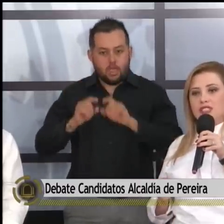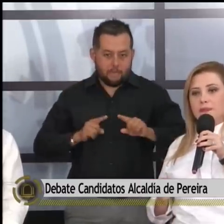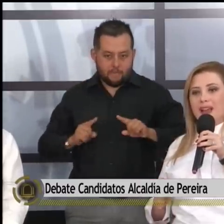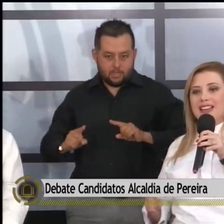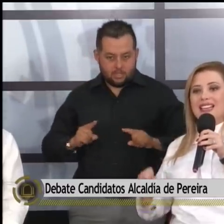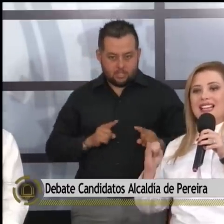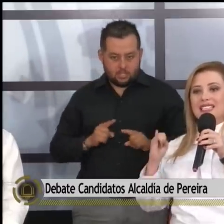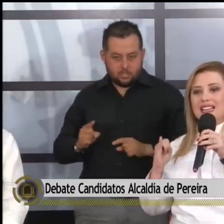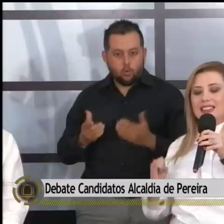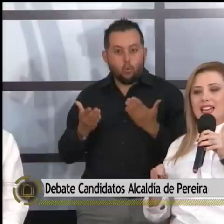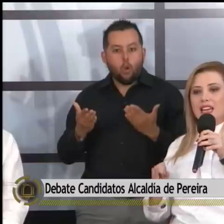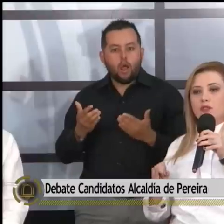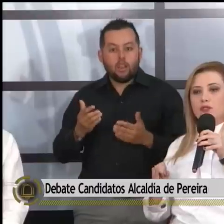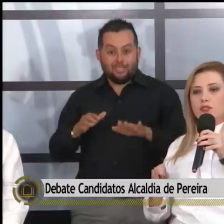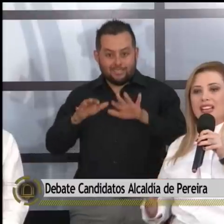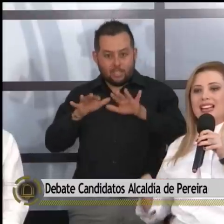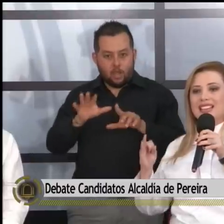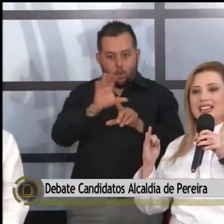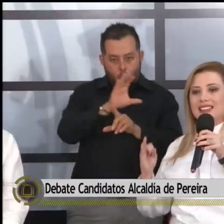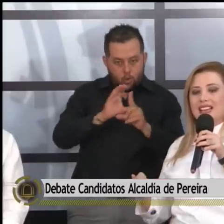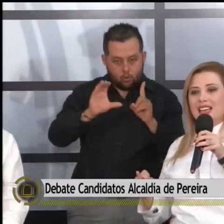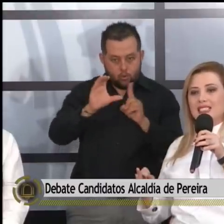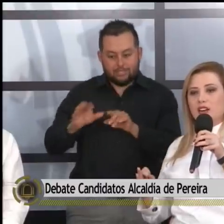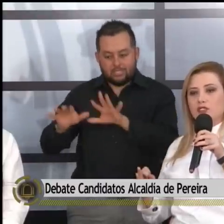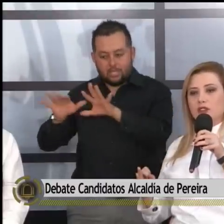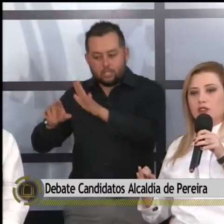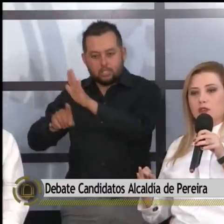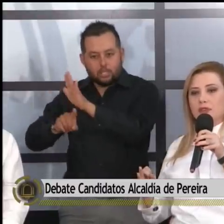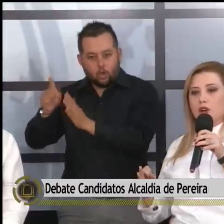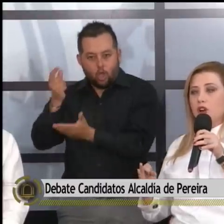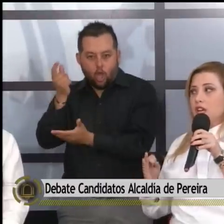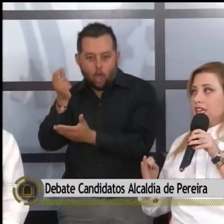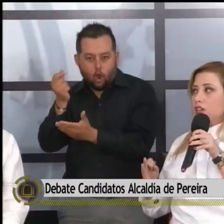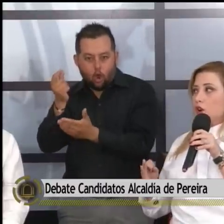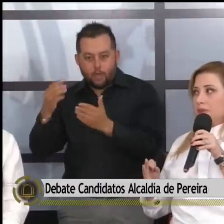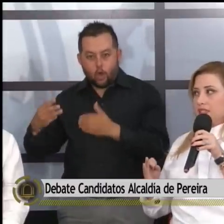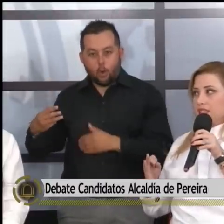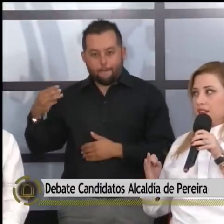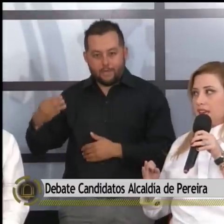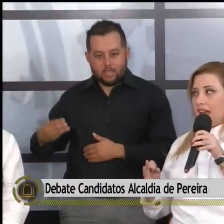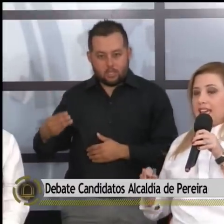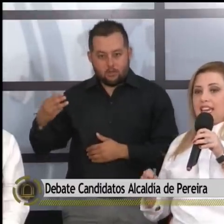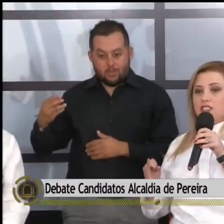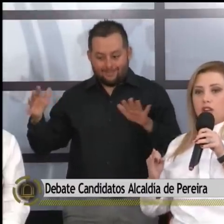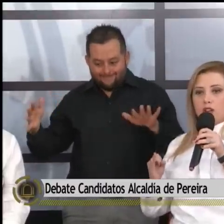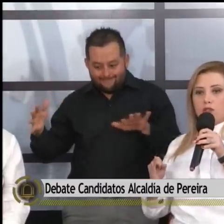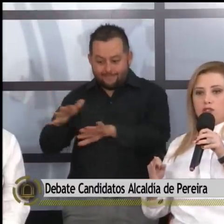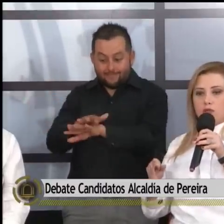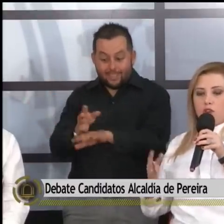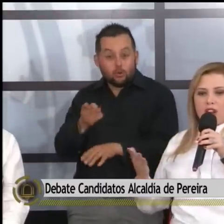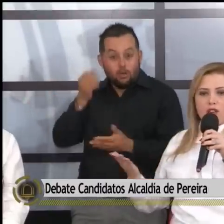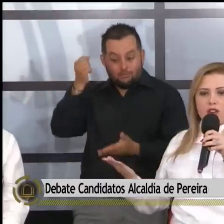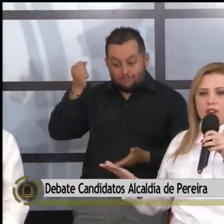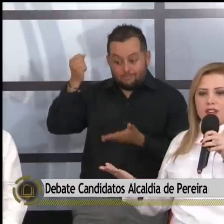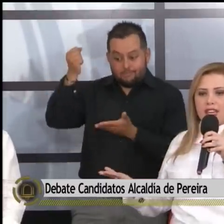administración municipal, y es la Secretaría de Cultura y la Secretaría de Desarrollo Económico y Competitividad. Esos